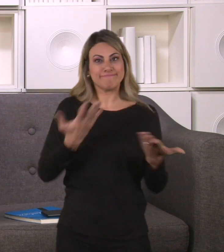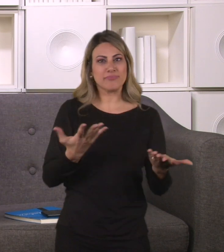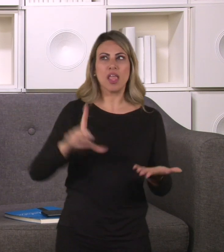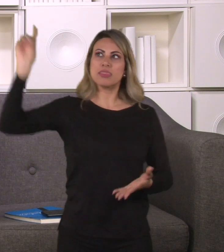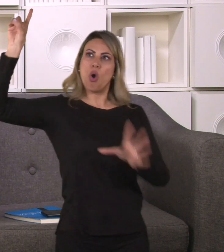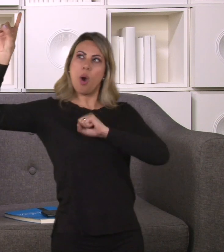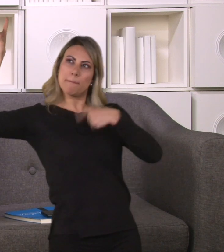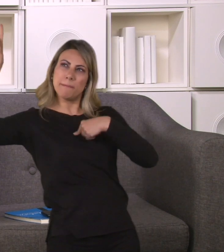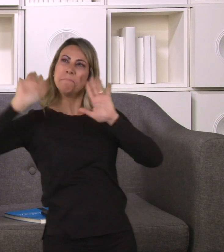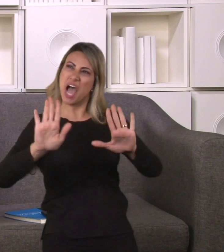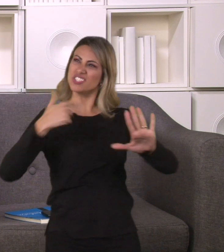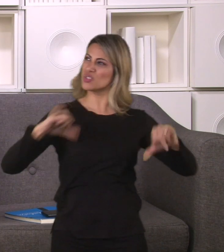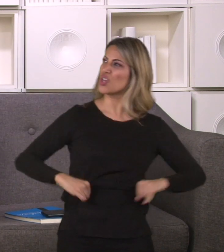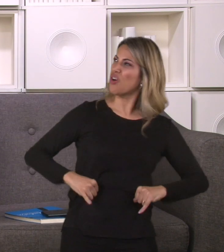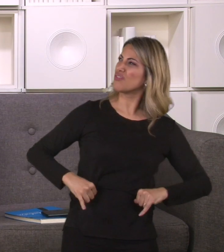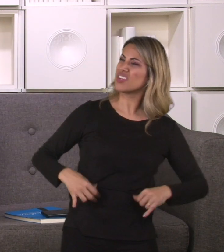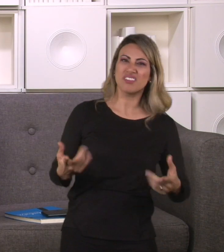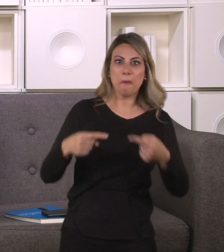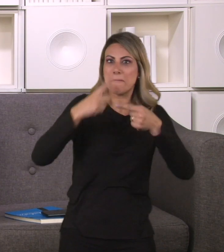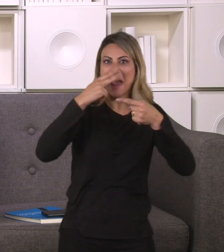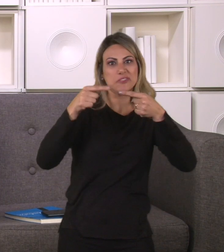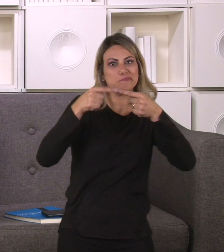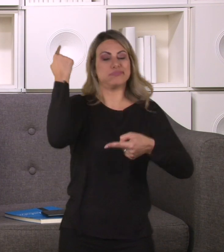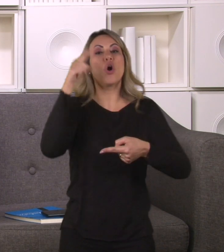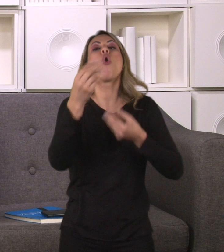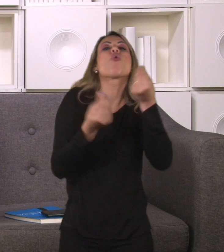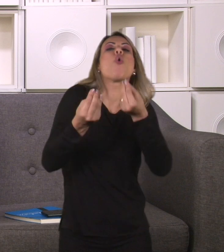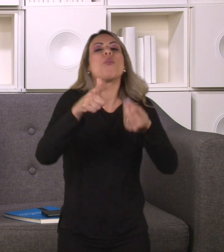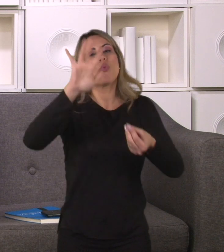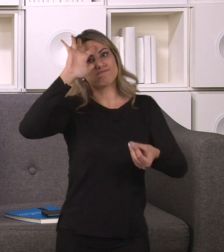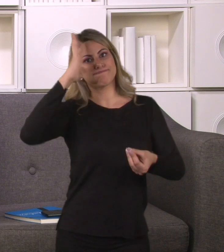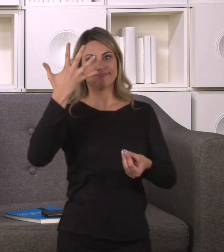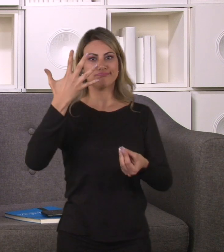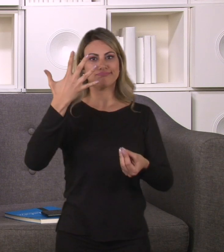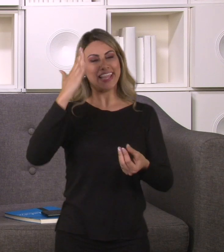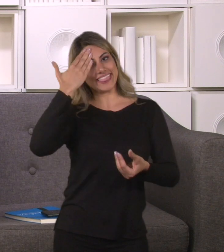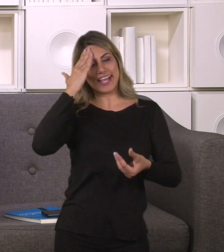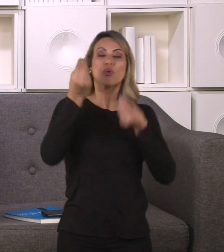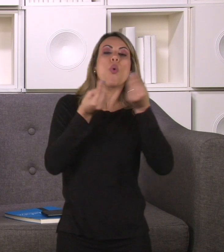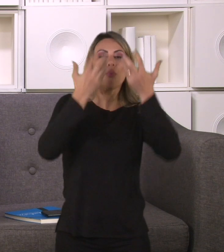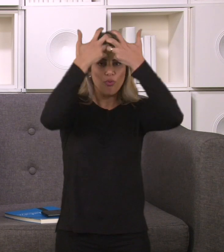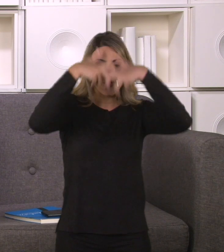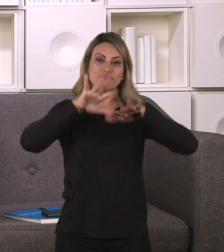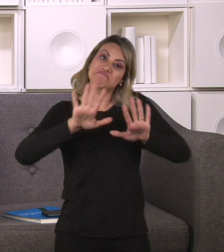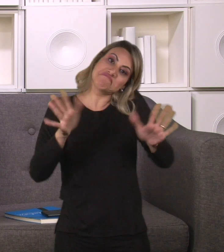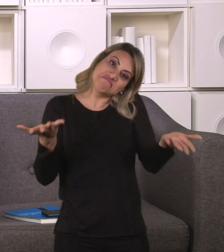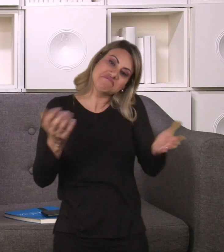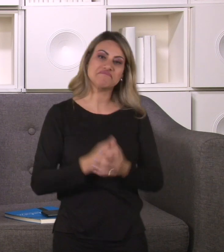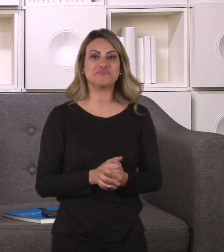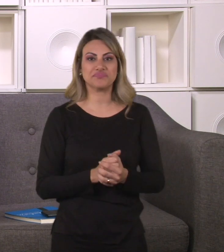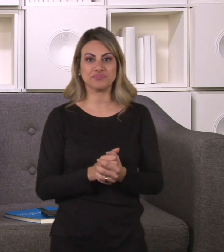Deus e o seu sofrimento. E por último, eu queria sugerir que você